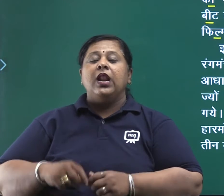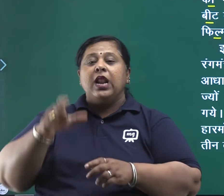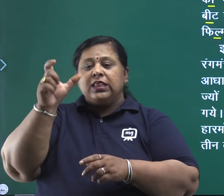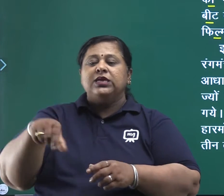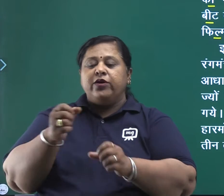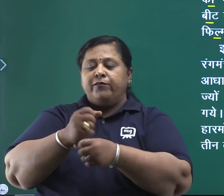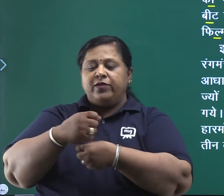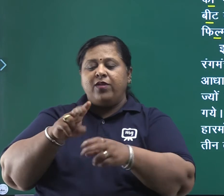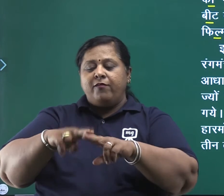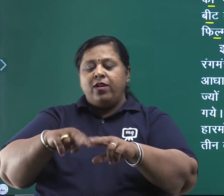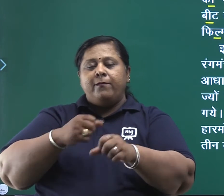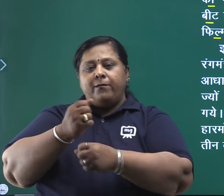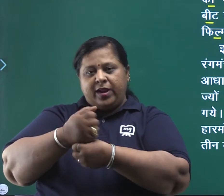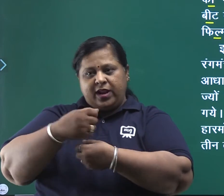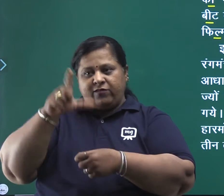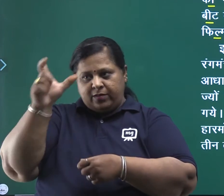निर्देशक